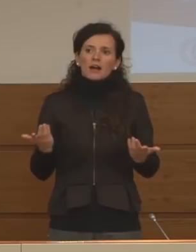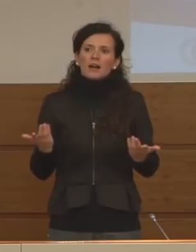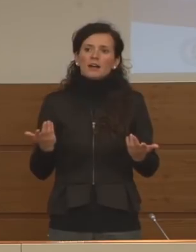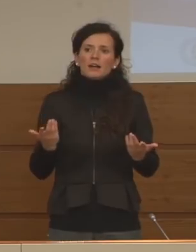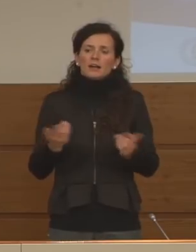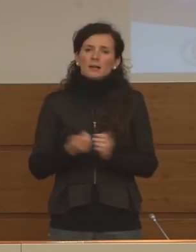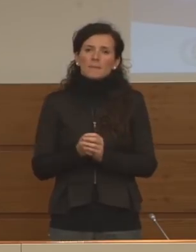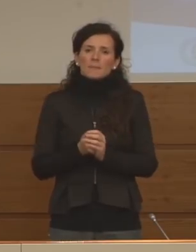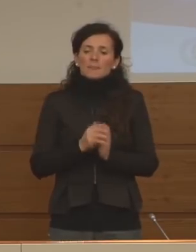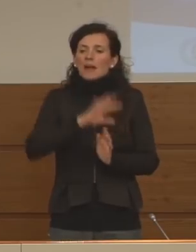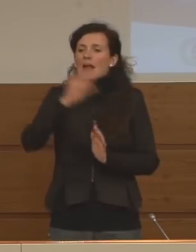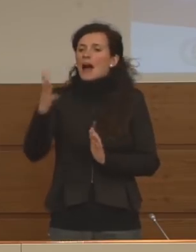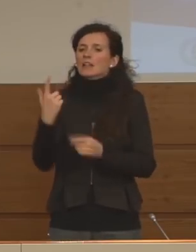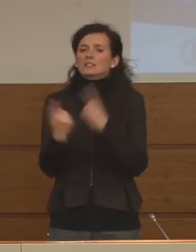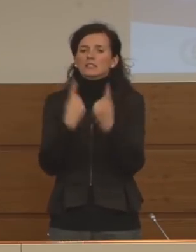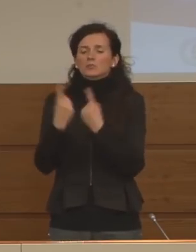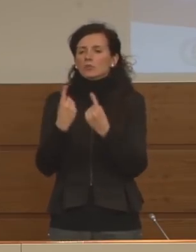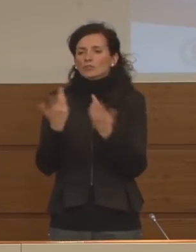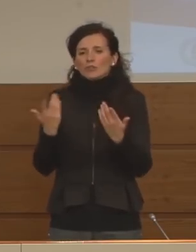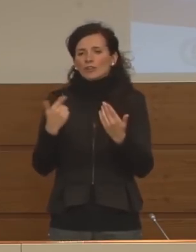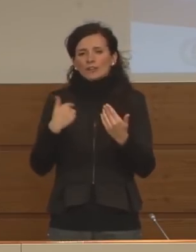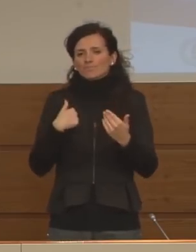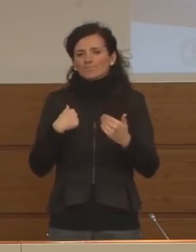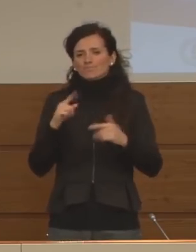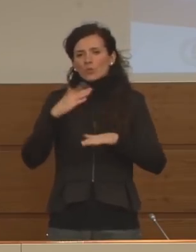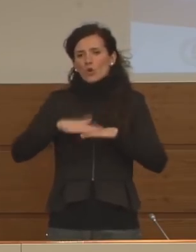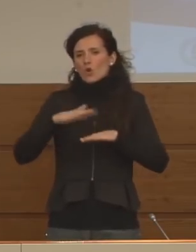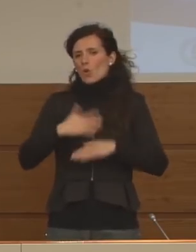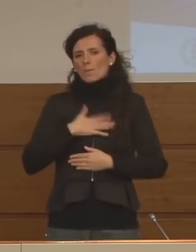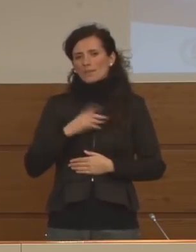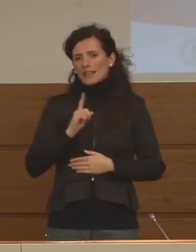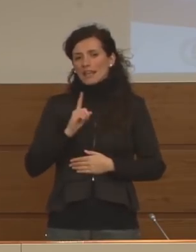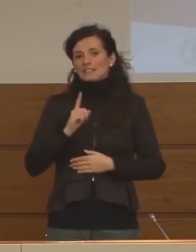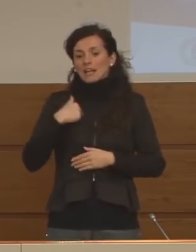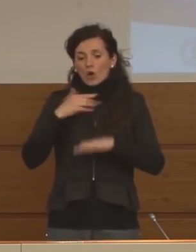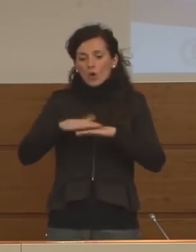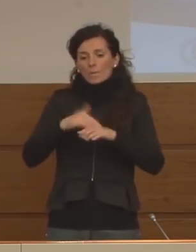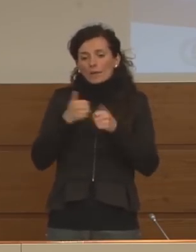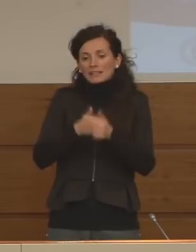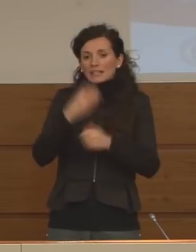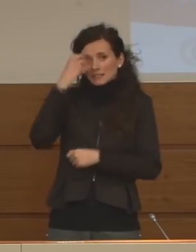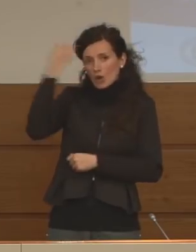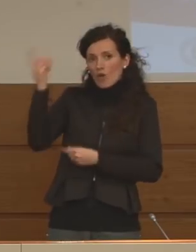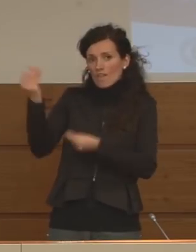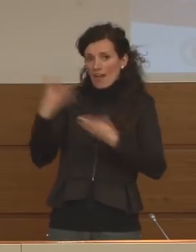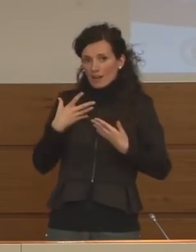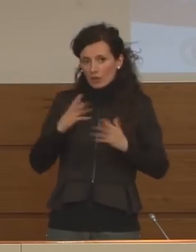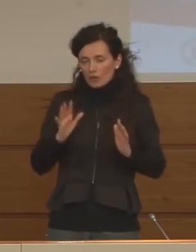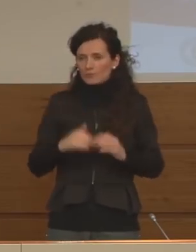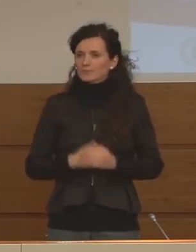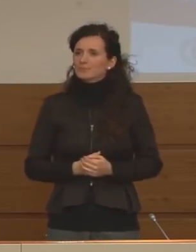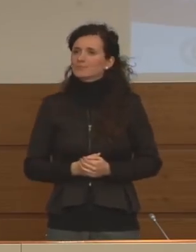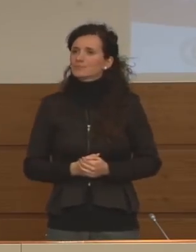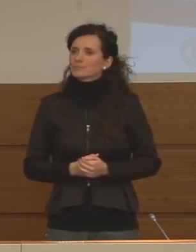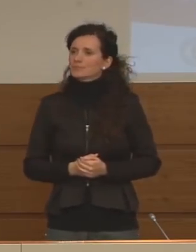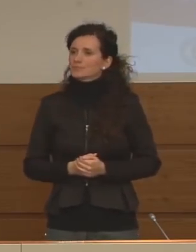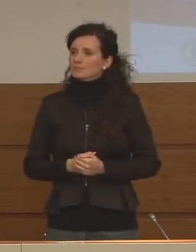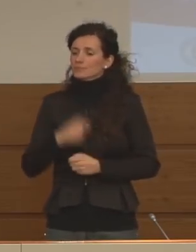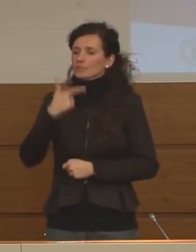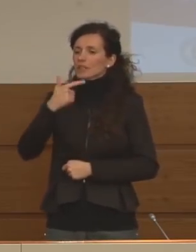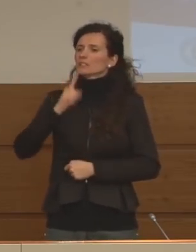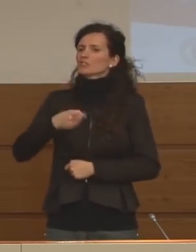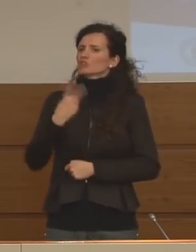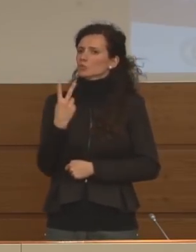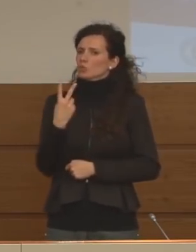dalle nostre competenze dalla missione che il governo ci ha affidato buonasera commissario sono sa bene del